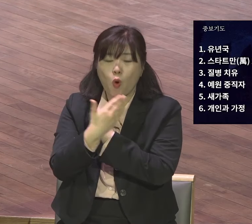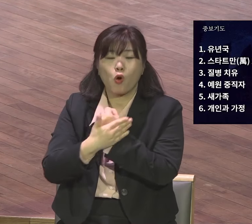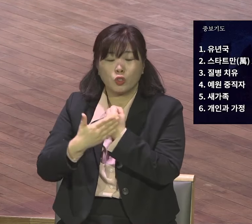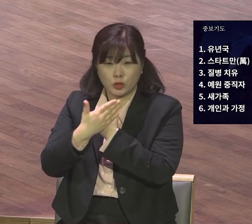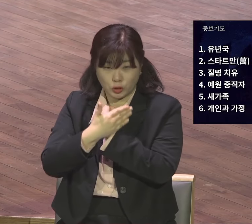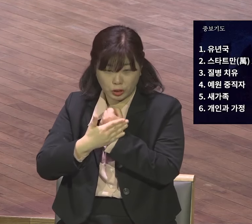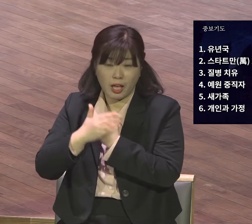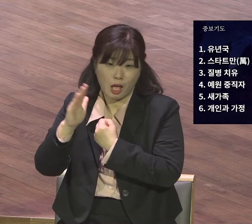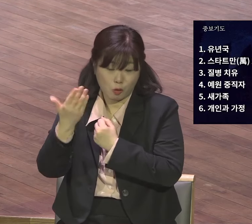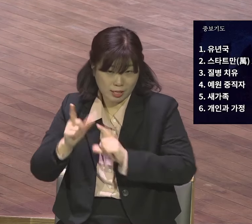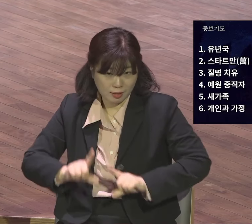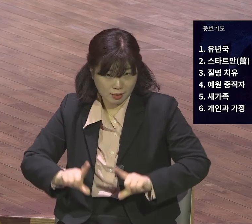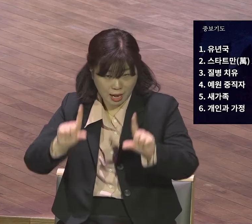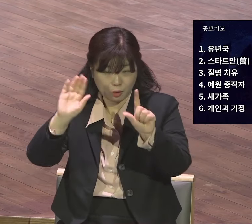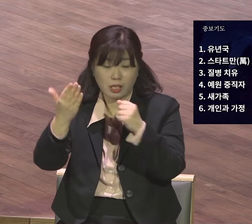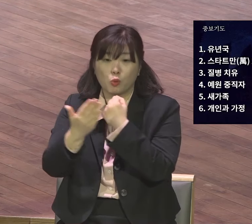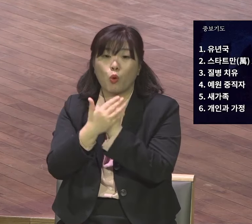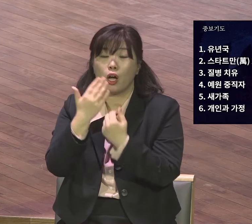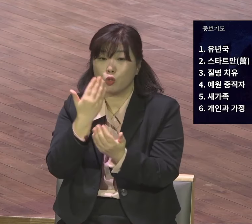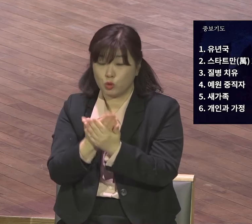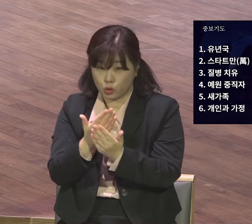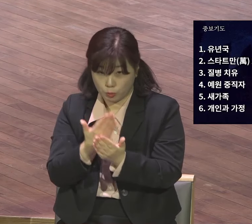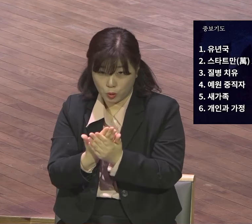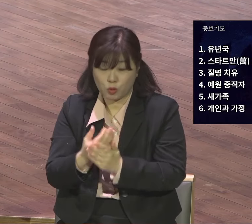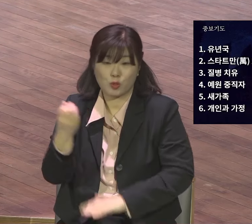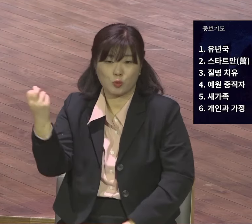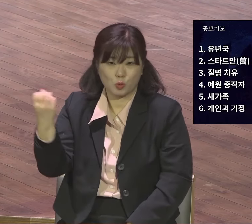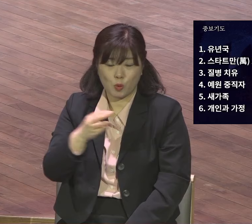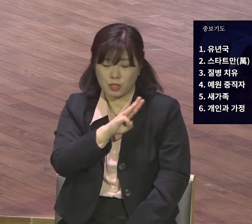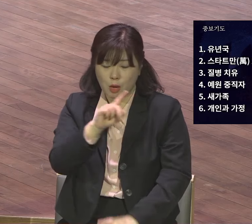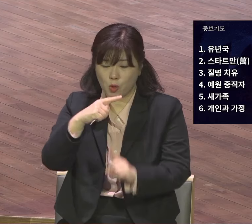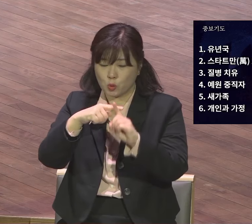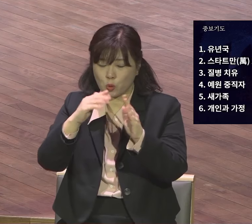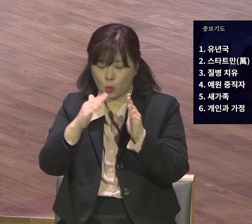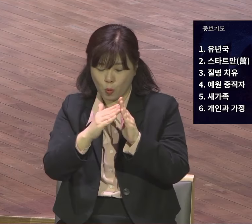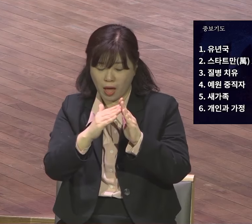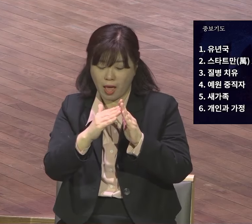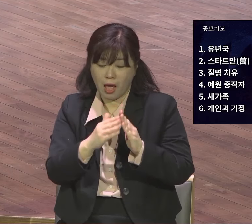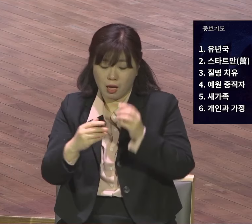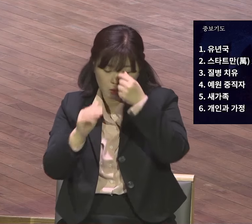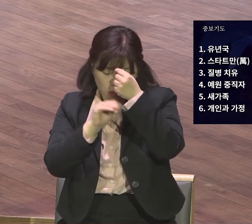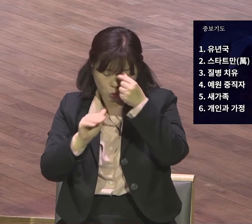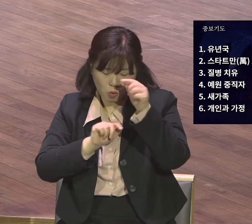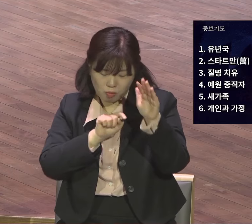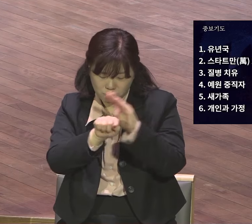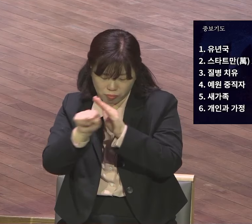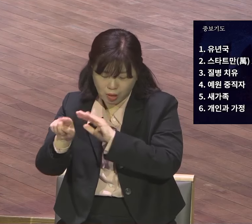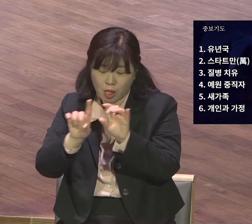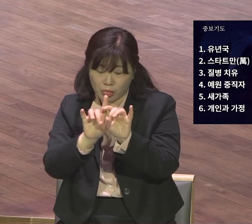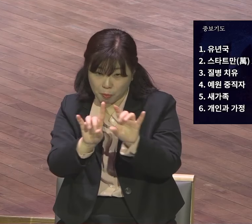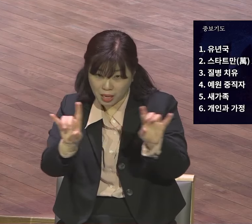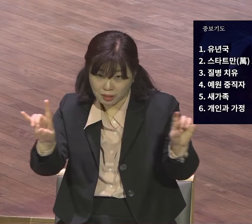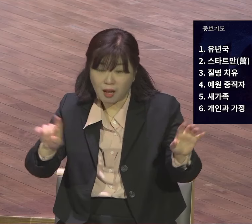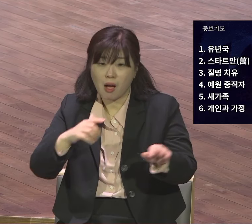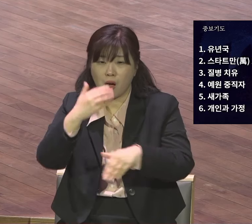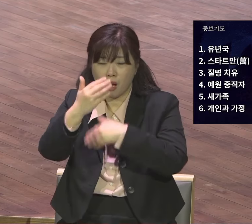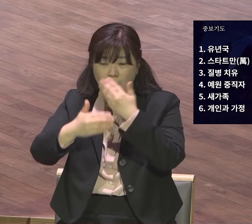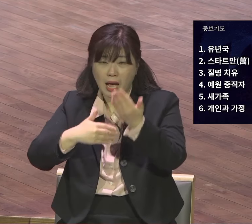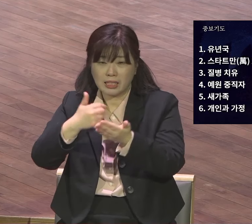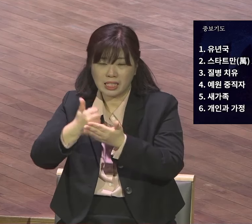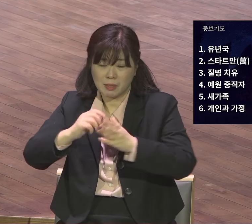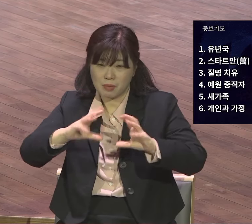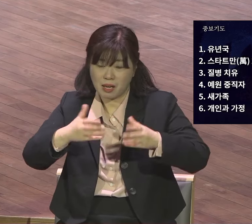현장이 되게 하여 주옵소서. 우리의 영육간 삶의 장막터가 넓혀지는 은혜를 체험하게 하여 주옵소서. 가는 곳마다